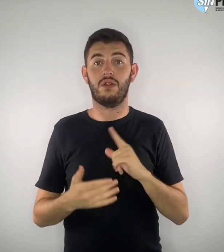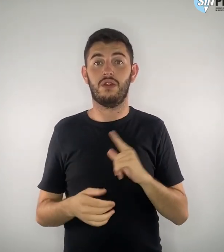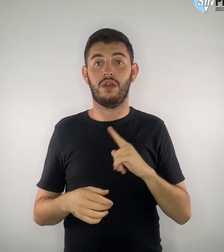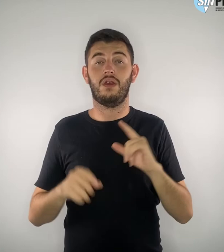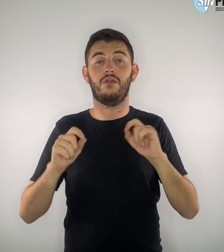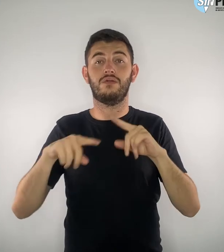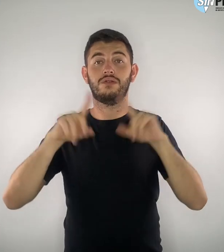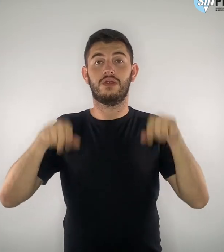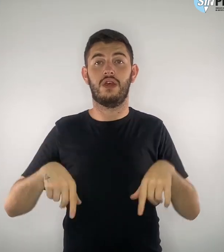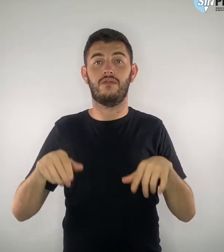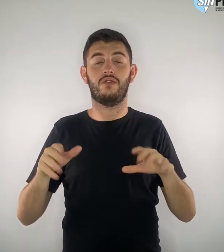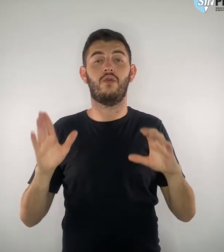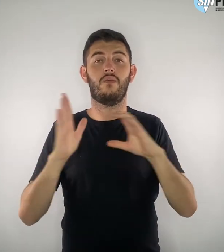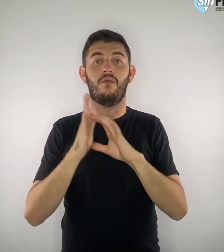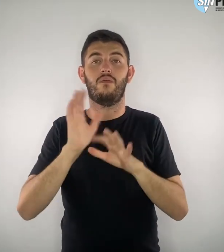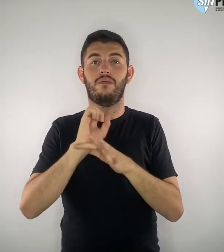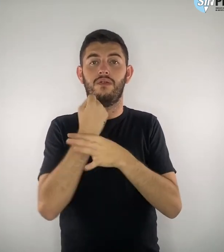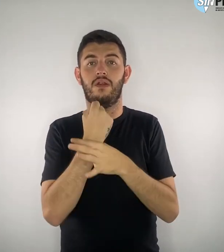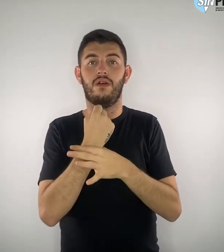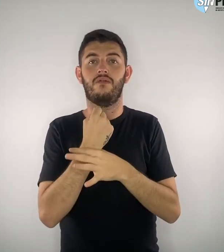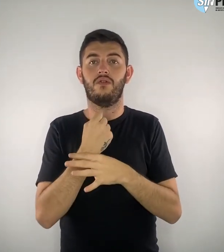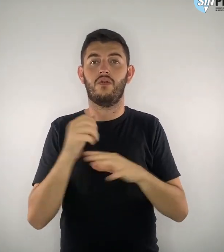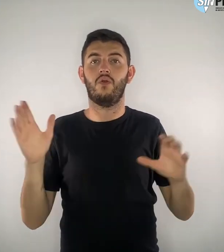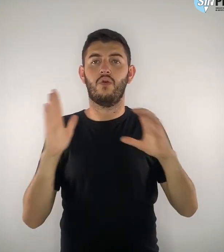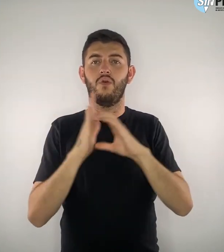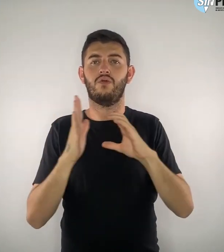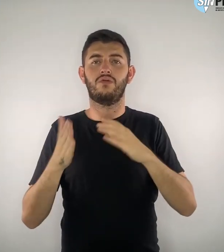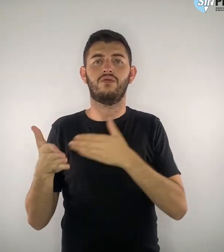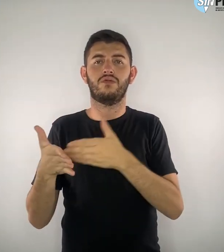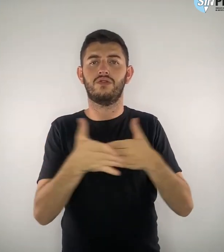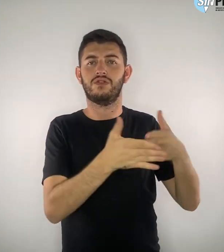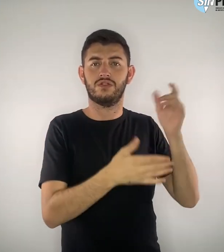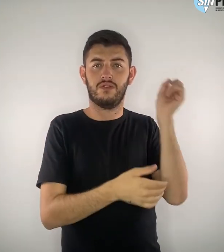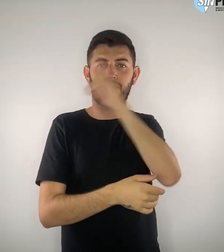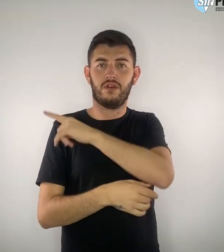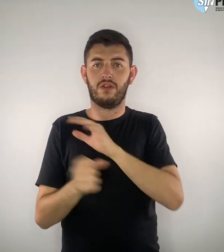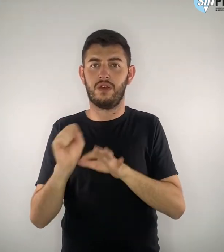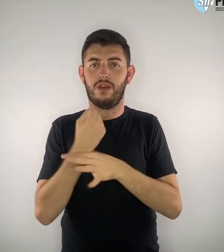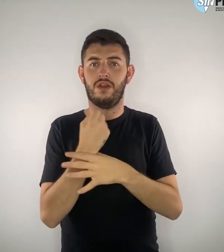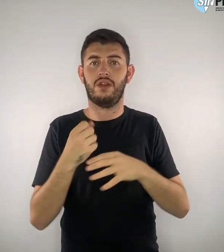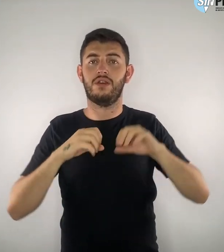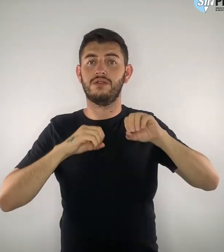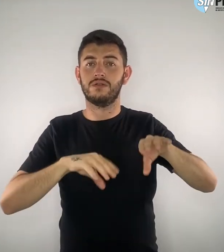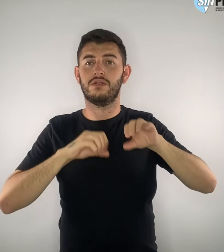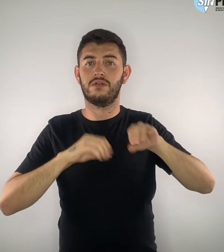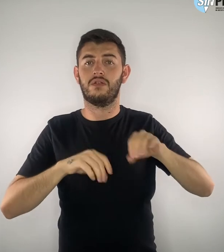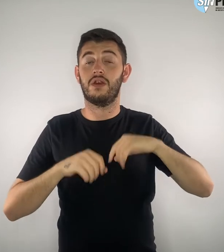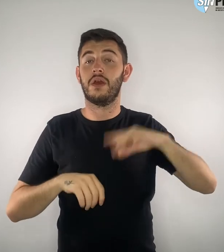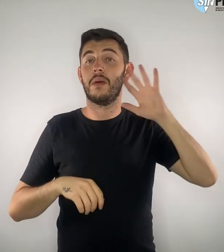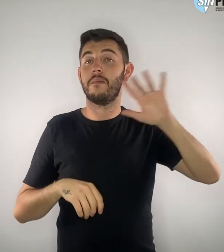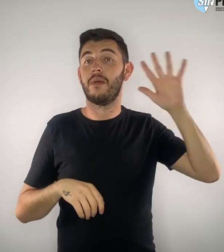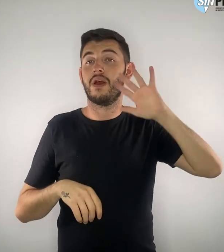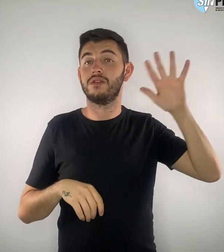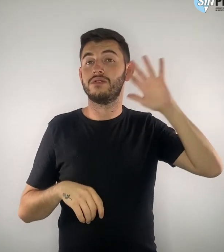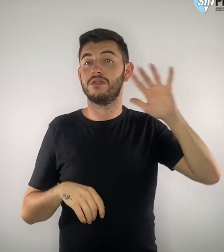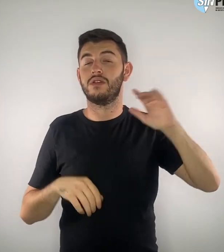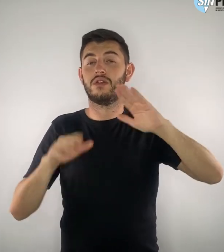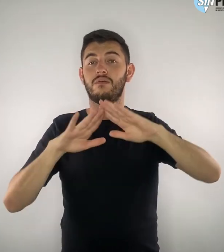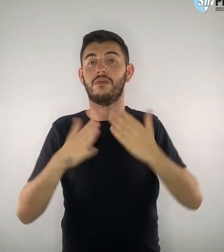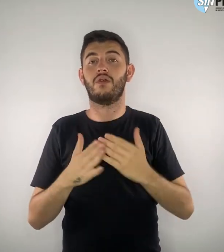com concurso público, já tem dificuldades em garantir a educação. Imaginem um modelo em que os professores